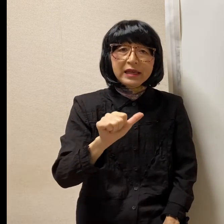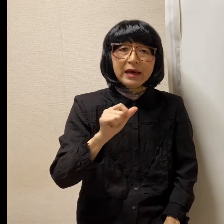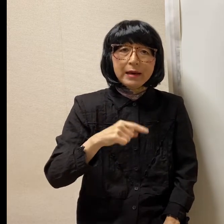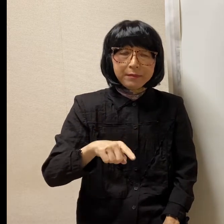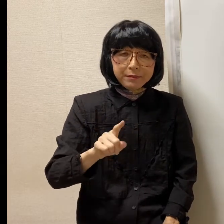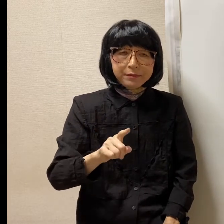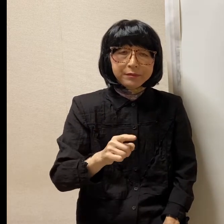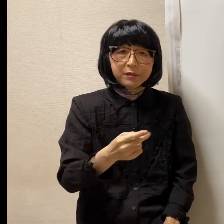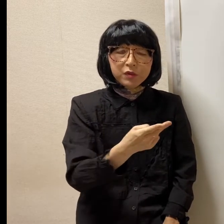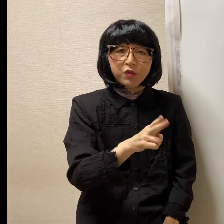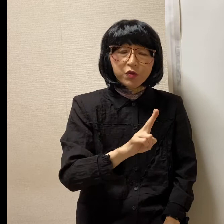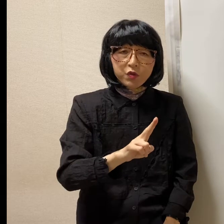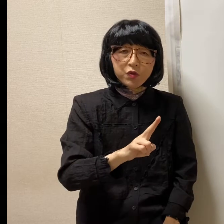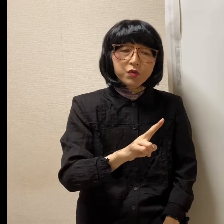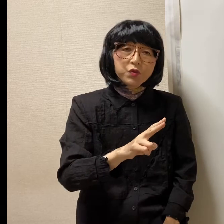It began to rain.